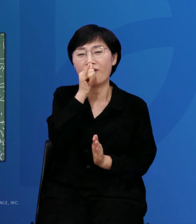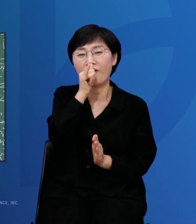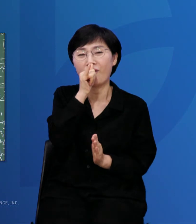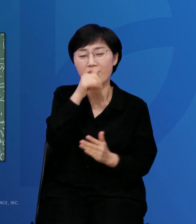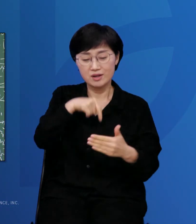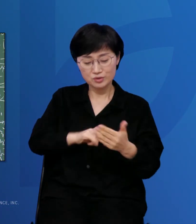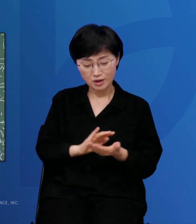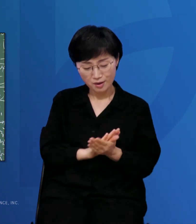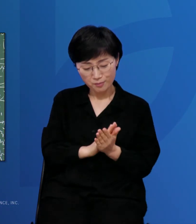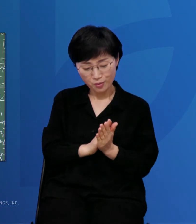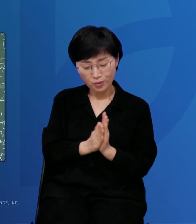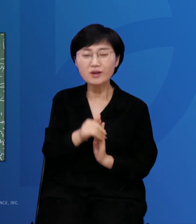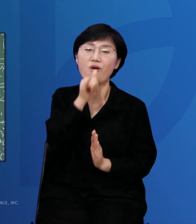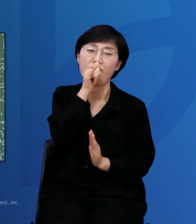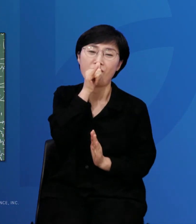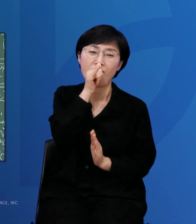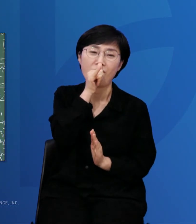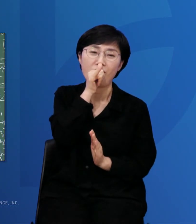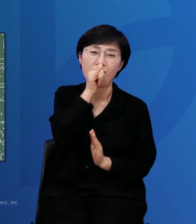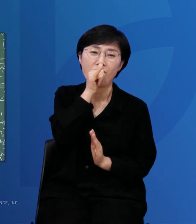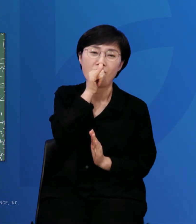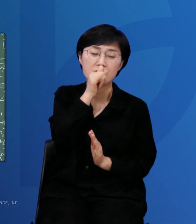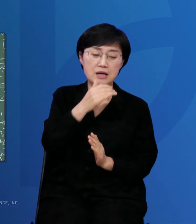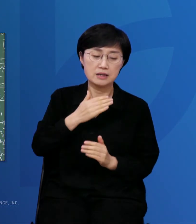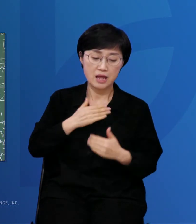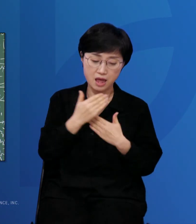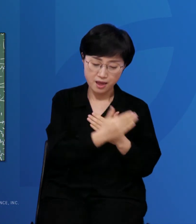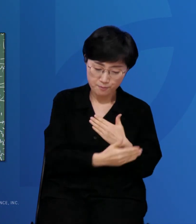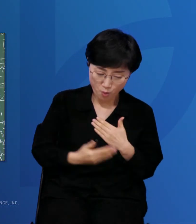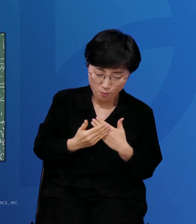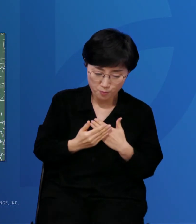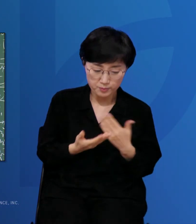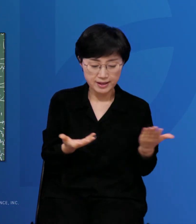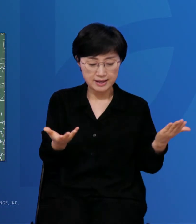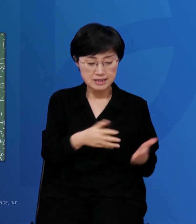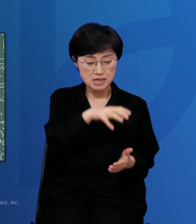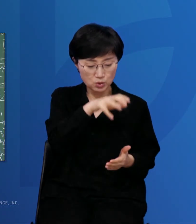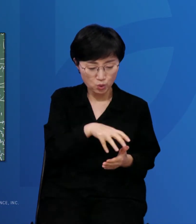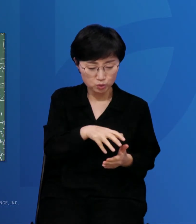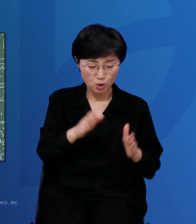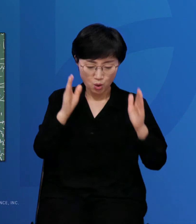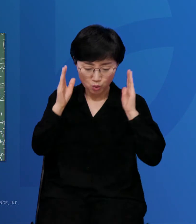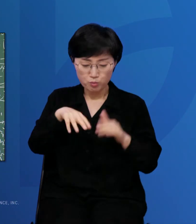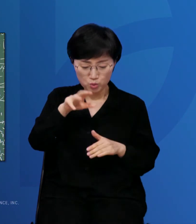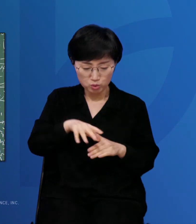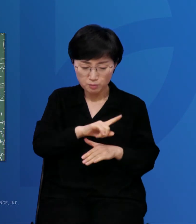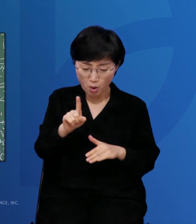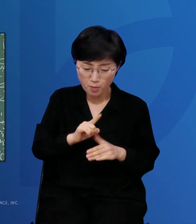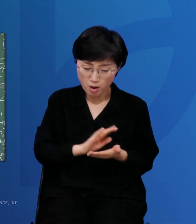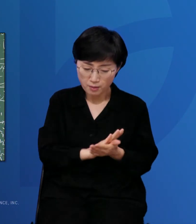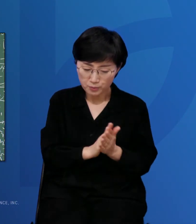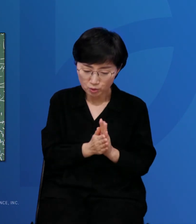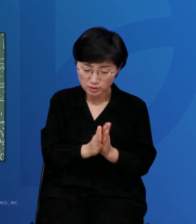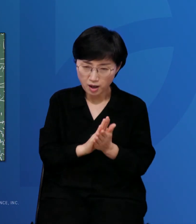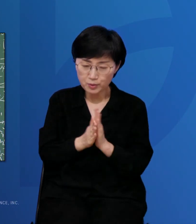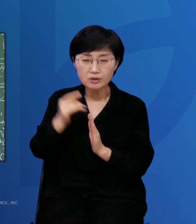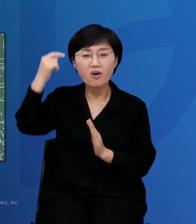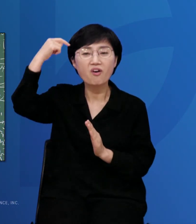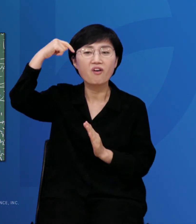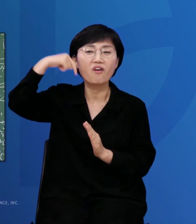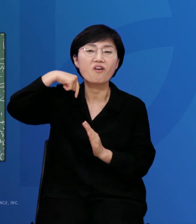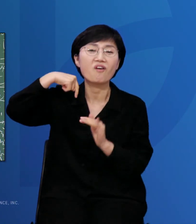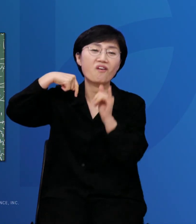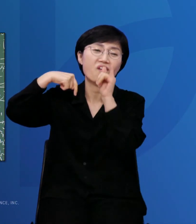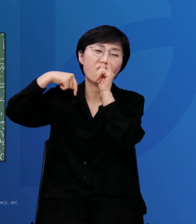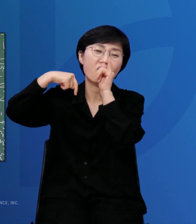会发生你们能够感知到的变化。 내가 아는 뭐 어디든지 뭐 산업이든지 몸이든지 어디든지 아는 변화가 학업이든지 올 거란 말이에요. 그거 계속